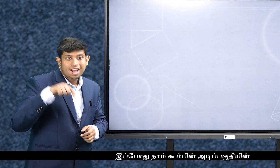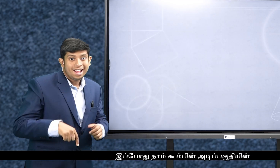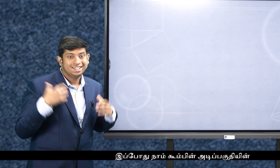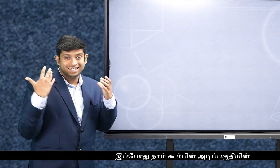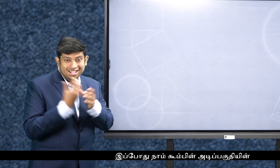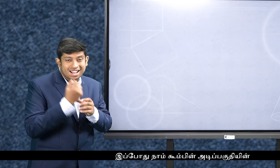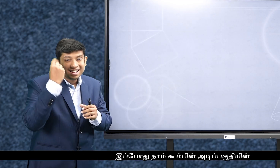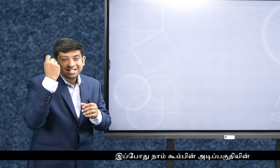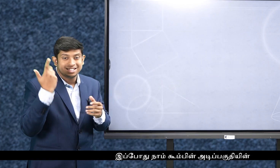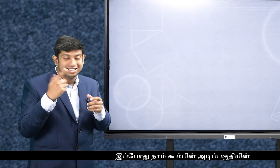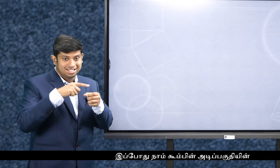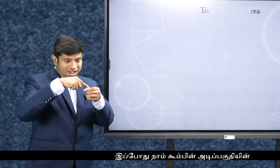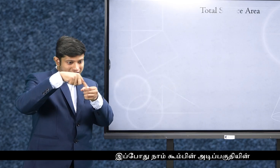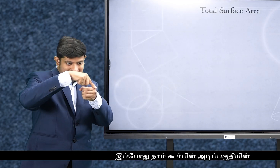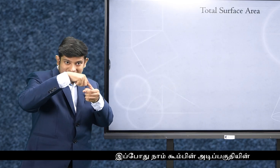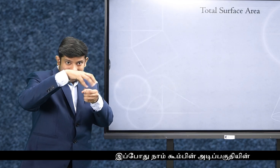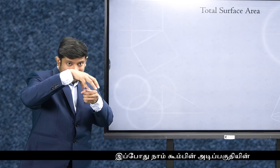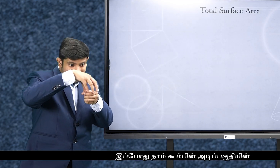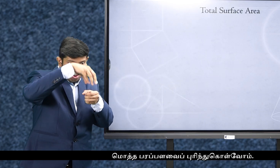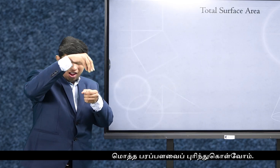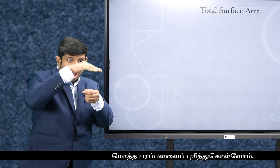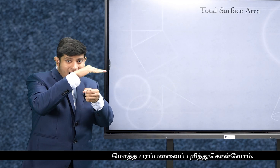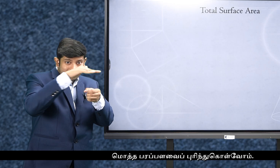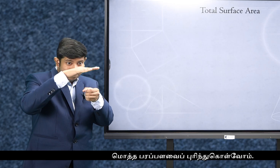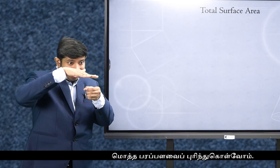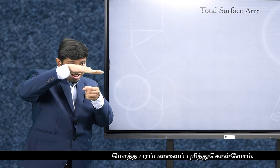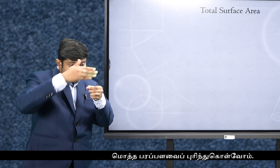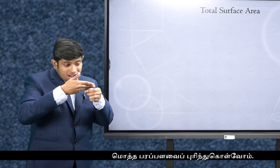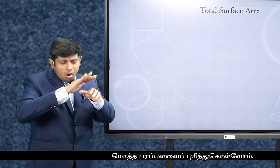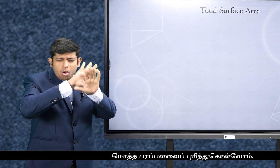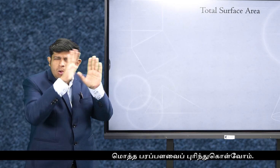இப்போது நாம் கூம்பின் அடிகண்டத்தின் மொத்த பரப்பளவை புரிந்து கொள்வோம்.